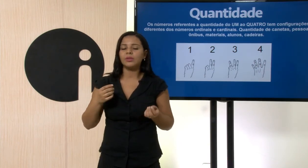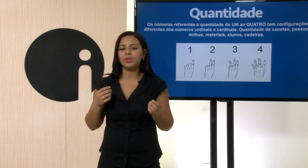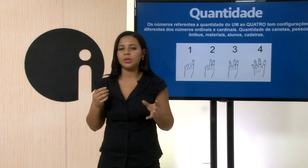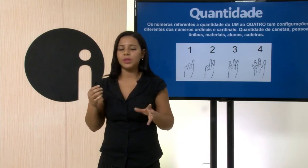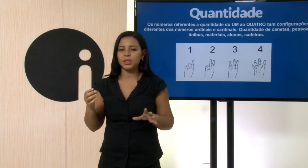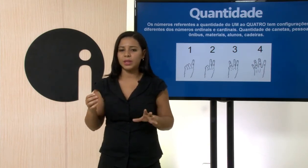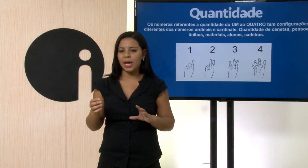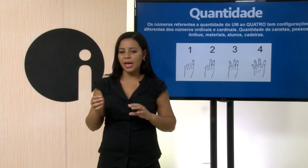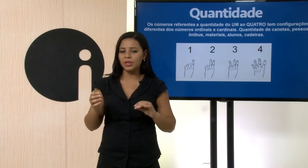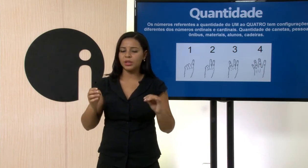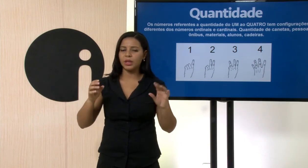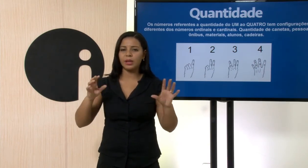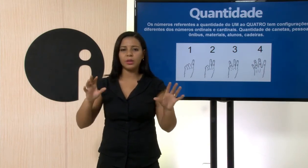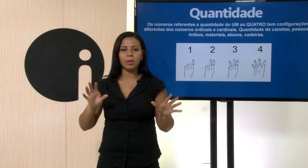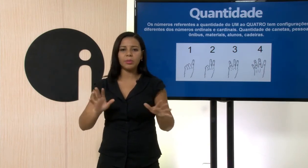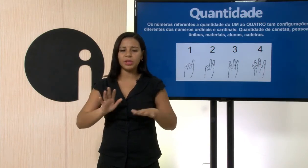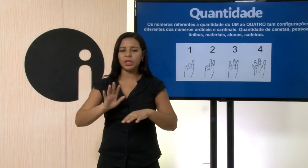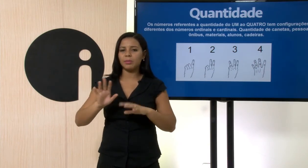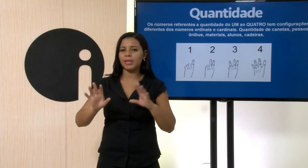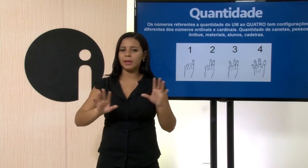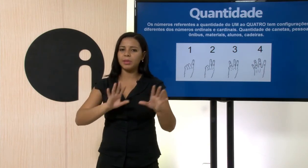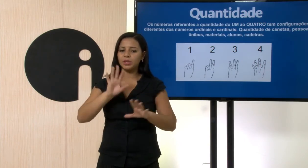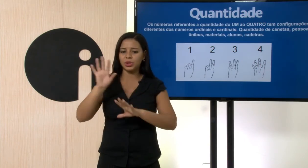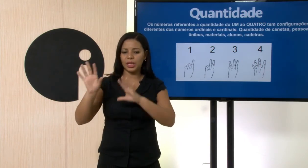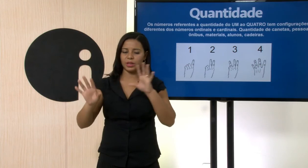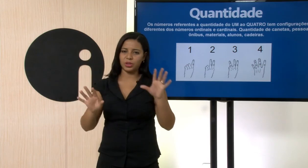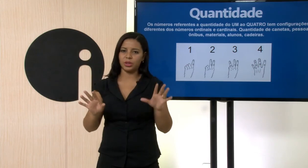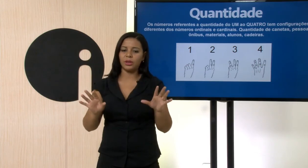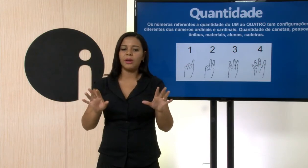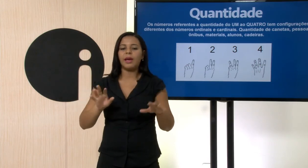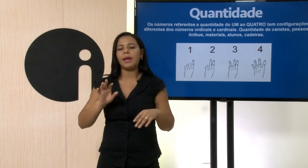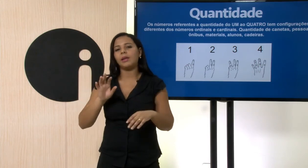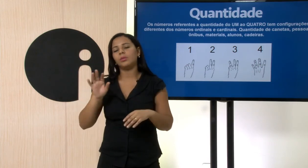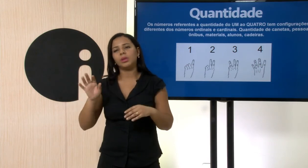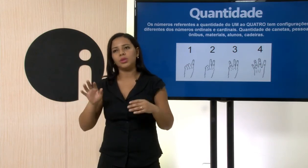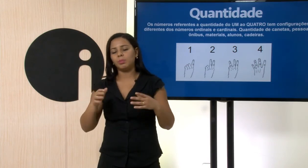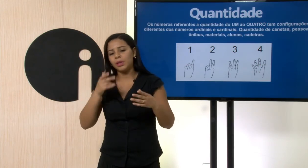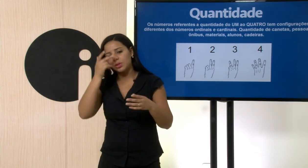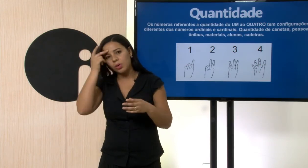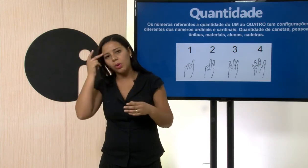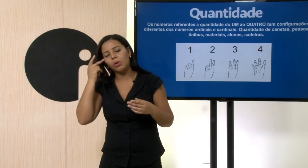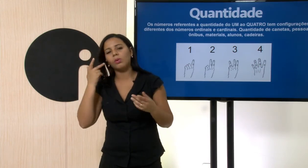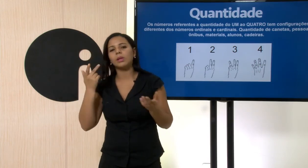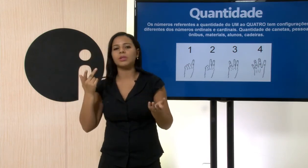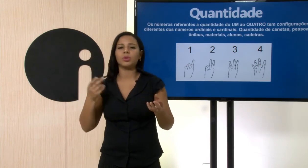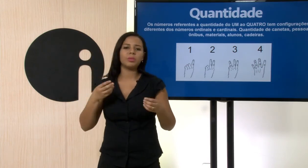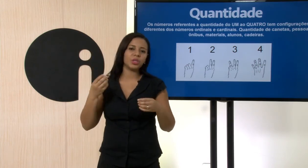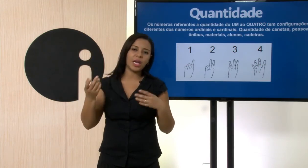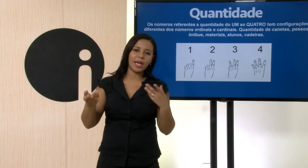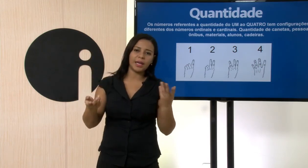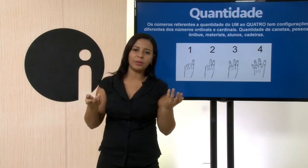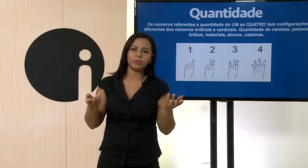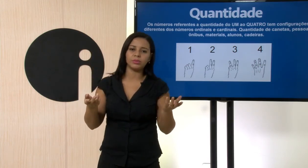o de quantidade normalmente é mais abrangente, número de pessoas, de